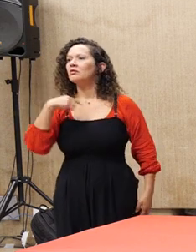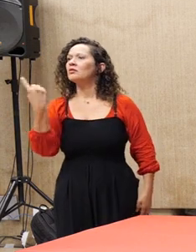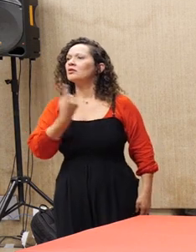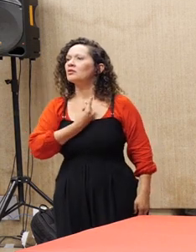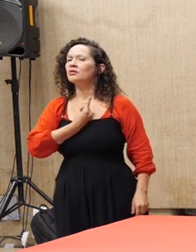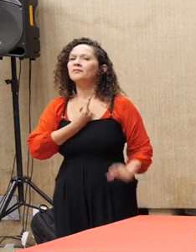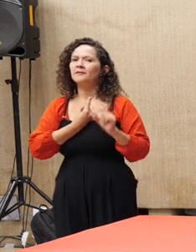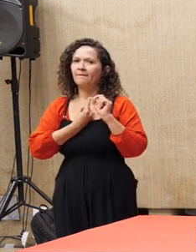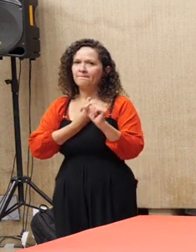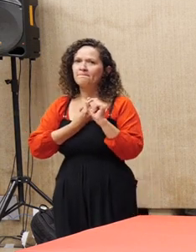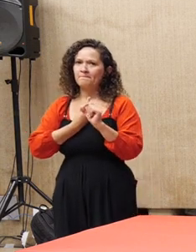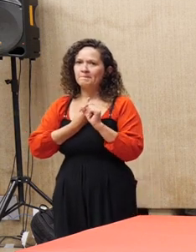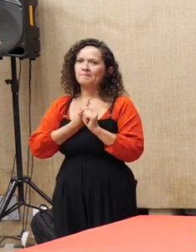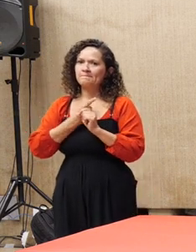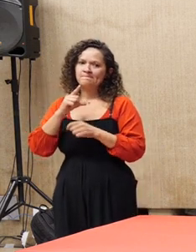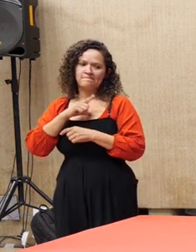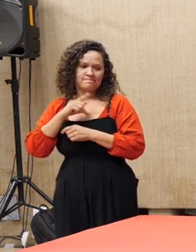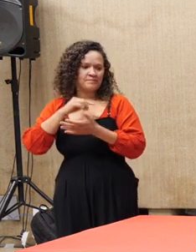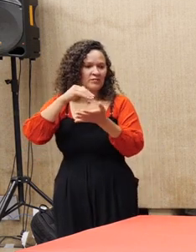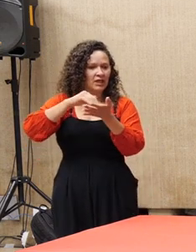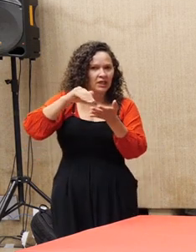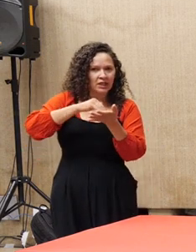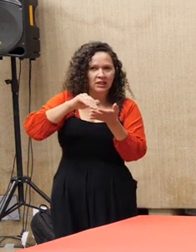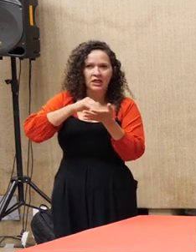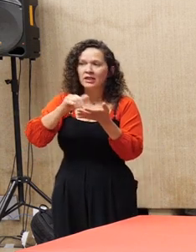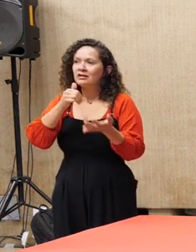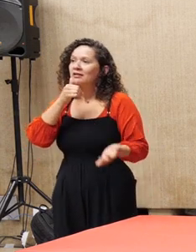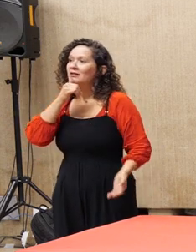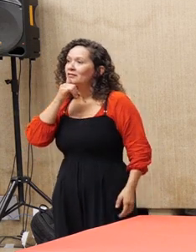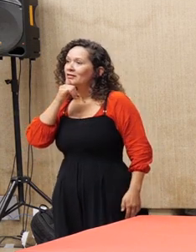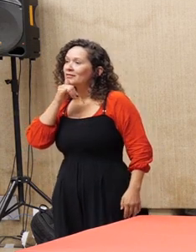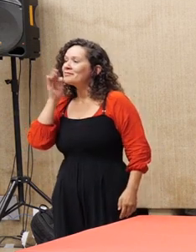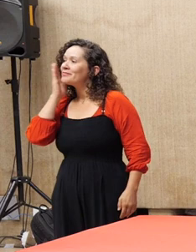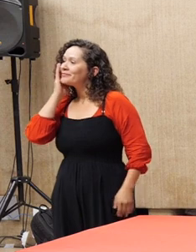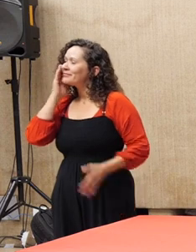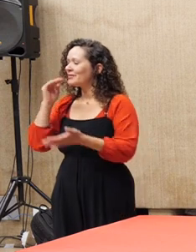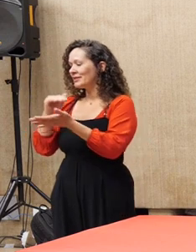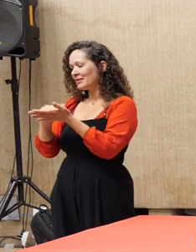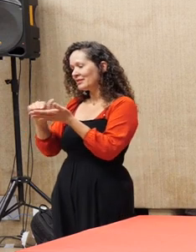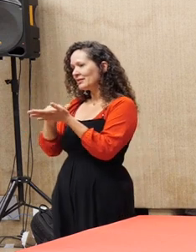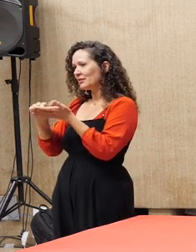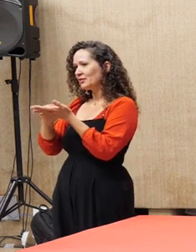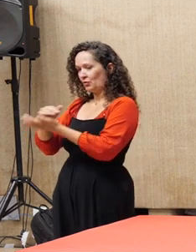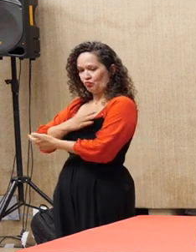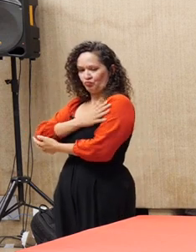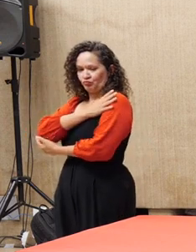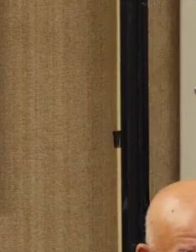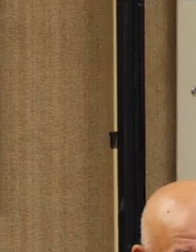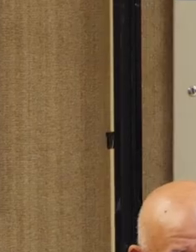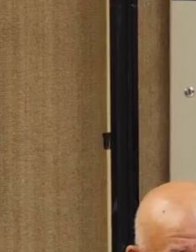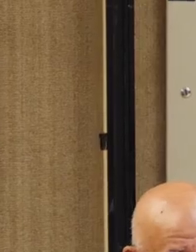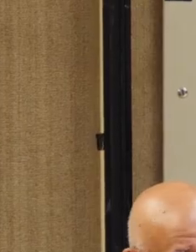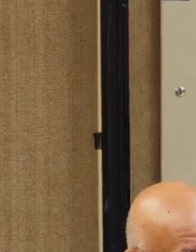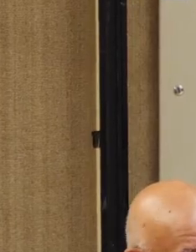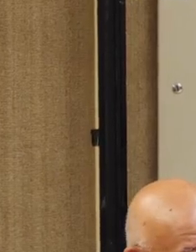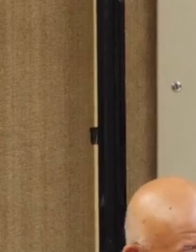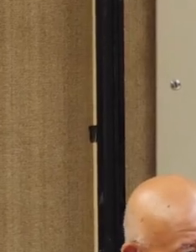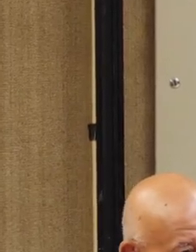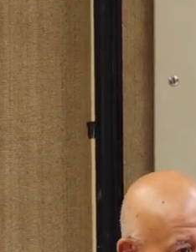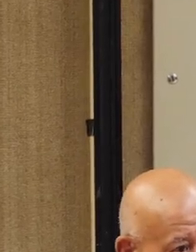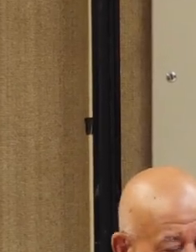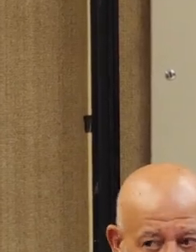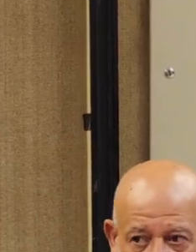gente seja... tenha secretário, infelizmente, a gente sabe que o secretário, o coronel Polícia Militar, às vezes leva,